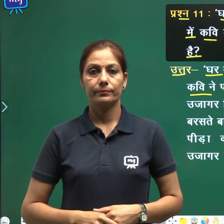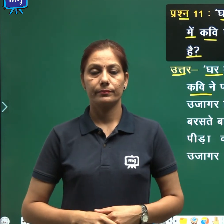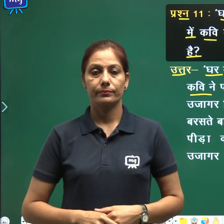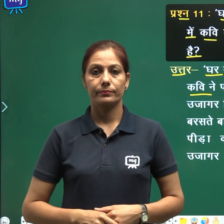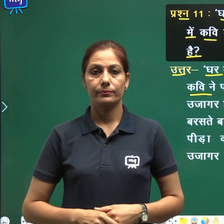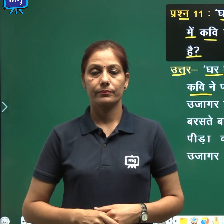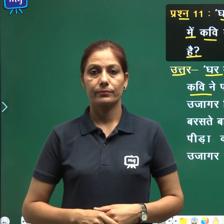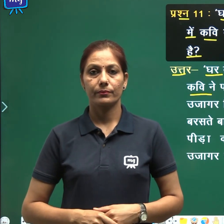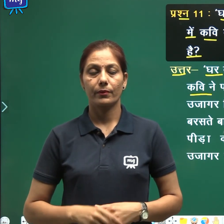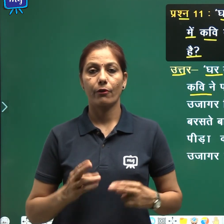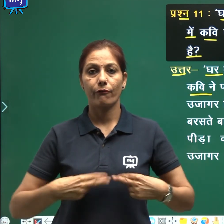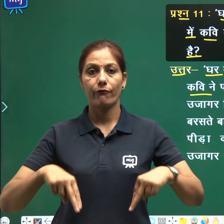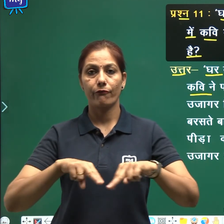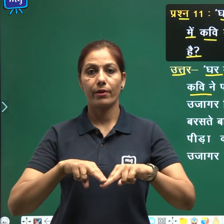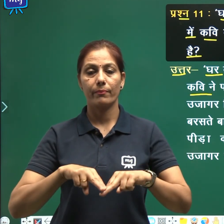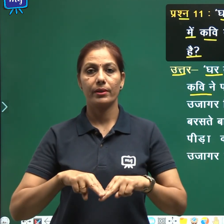पारिवारिक स्नेह को